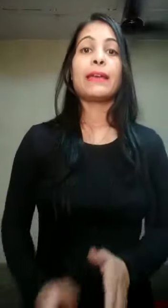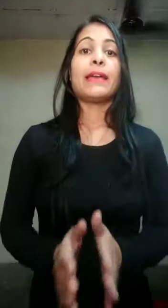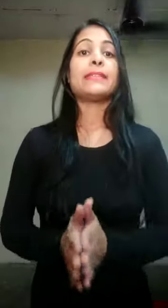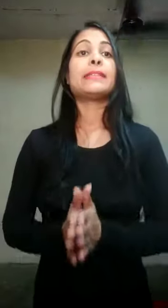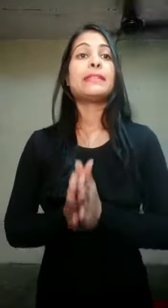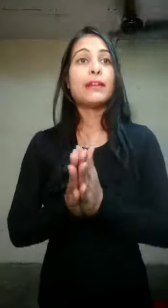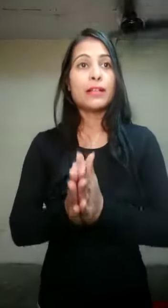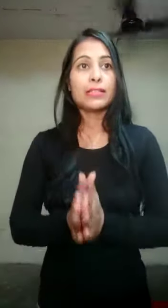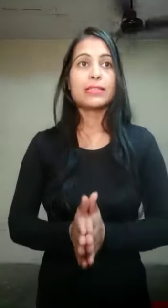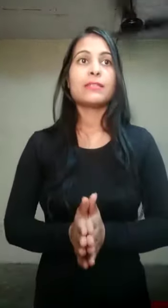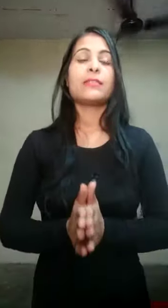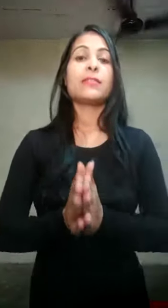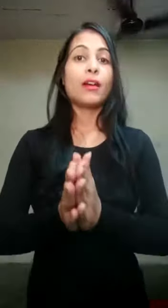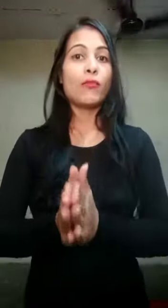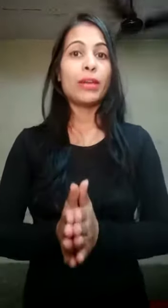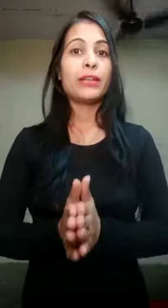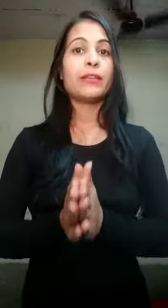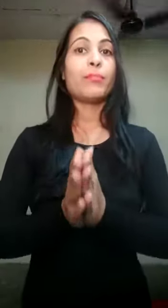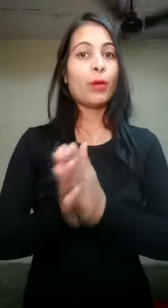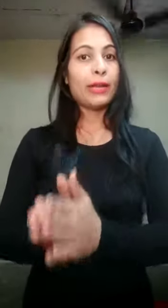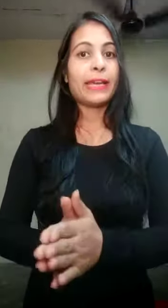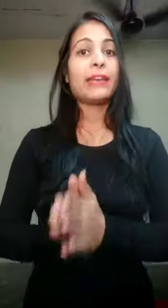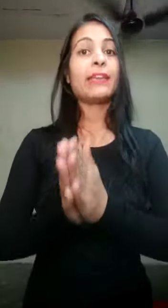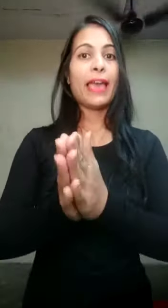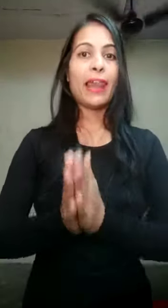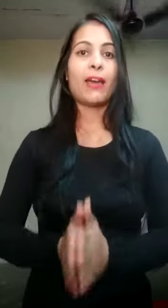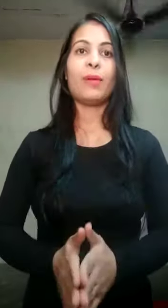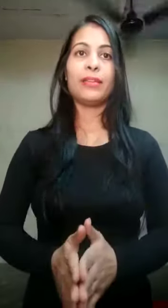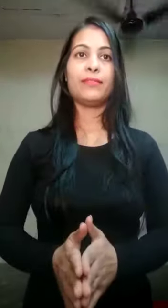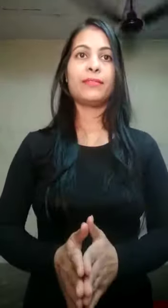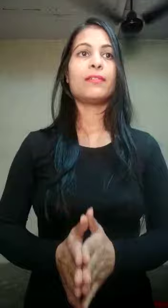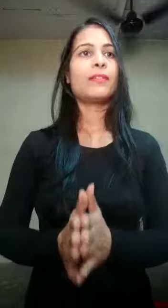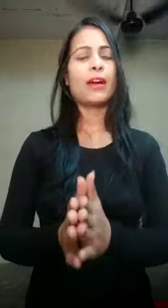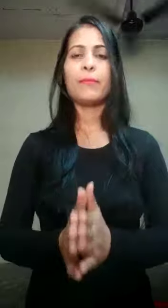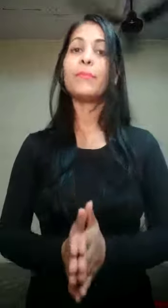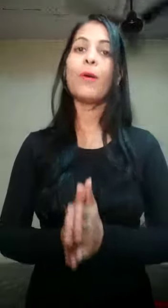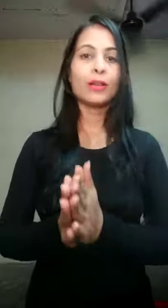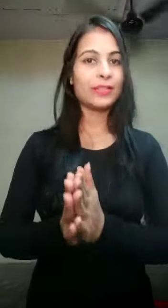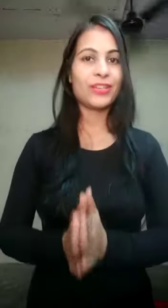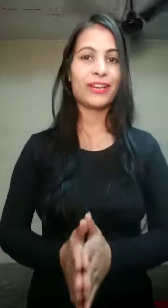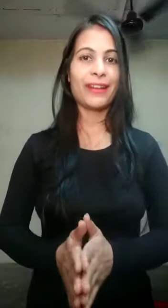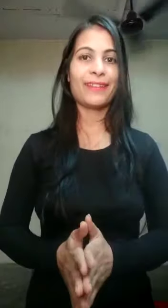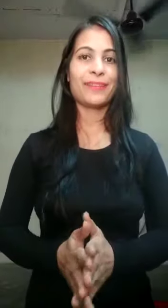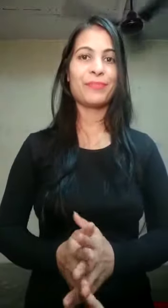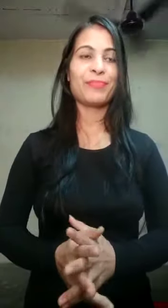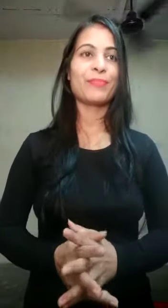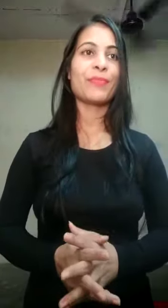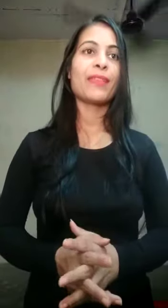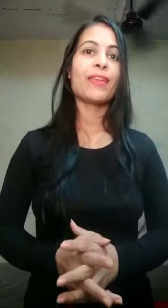गाइज, गर्ल्स गवर्नमेंट पॉलिटेक्निक इलाहाबाद का भी बहुत अच्छा ट्रैक है।